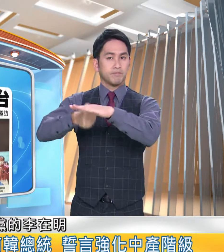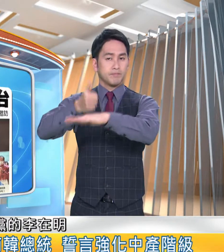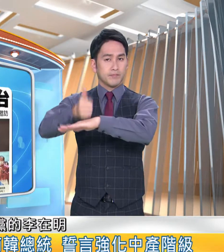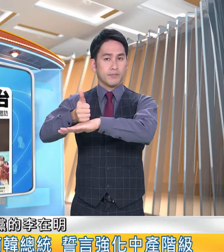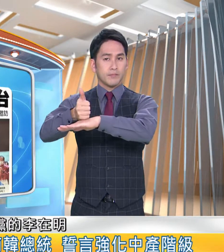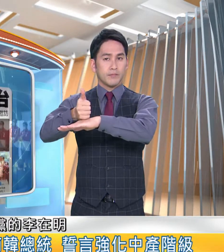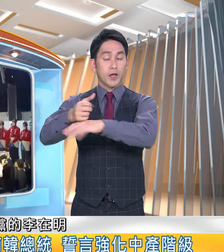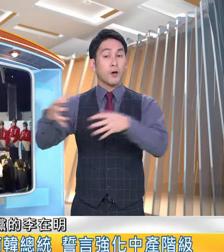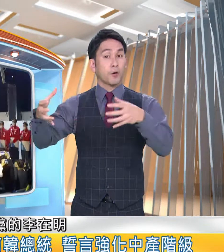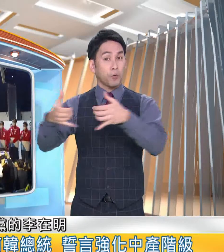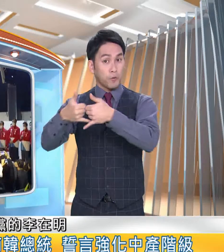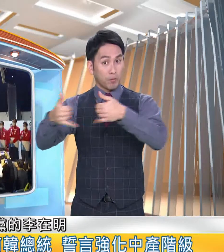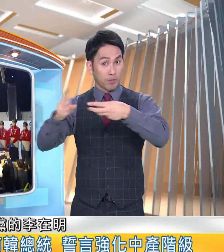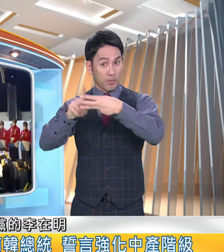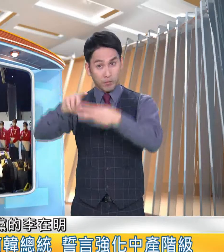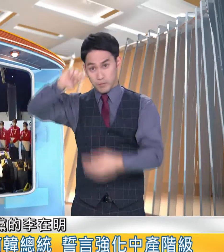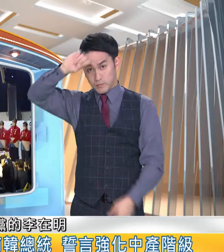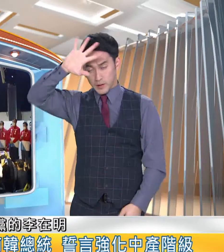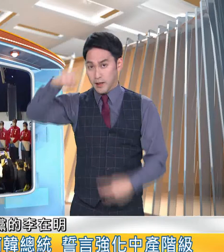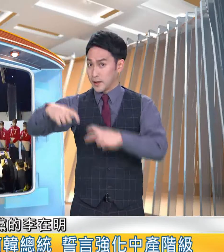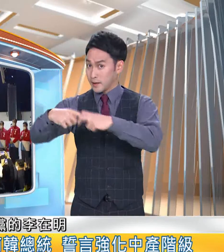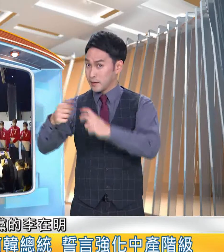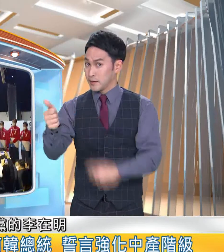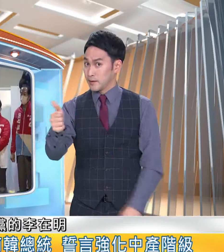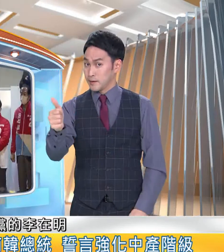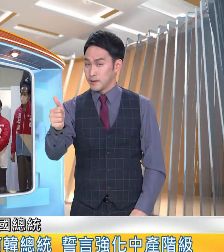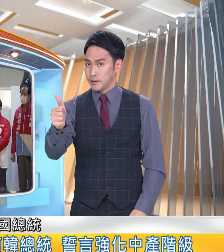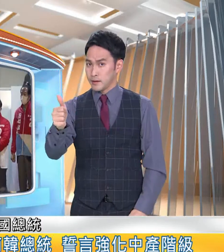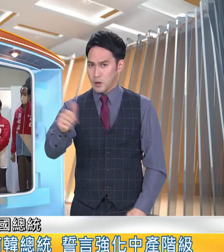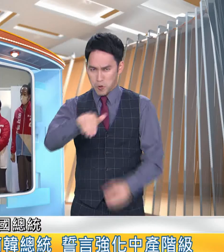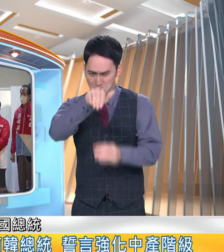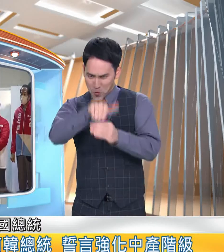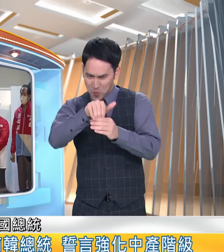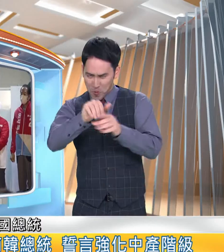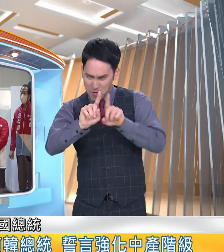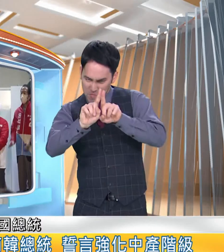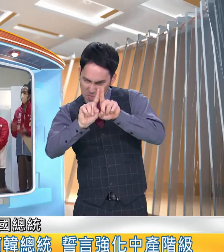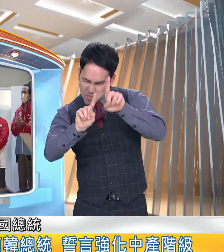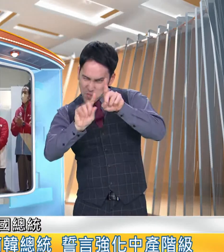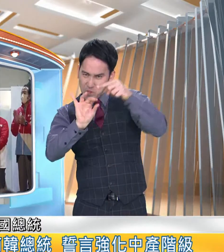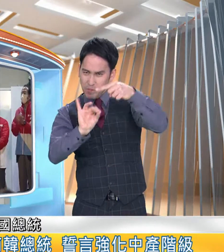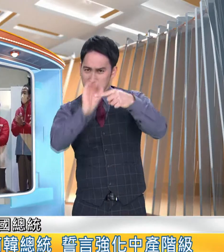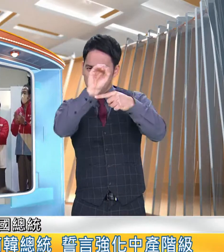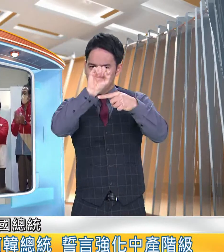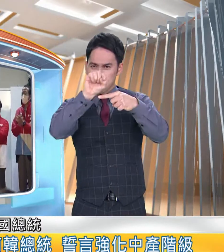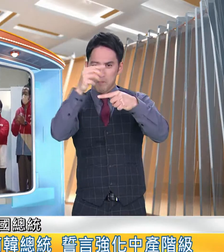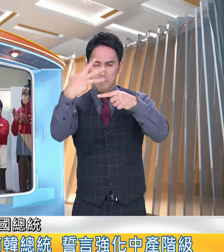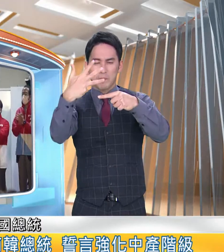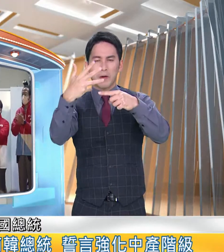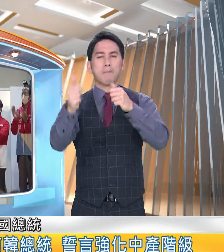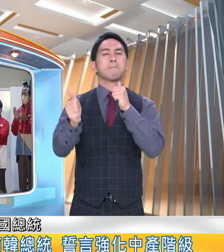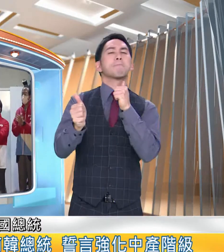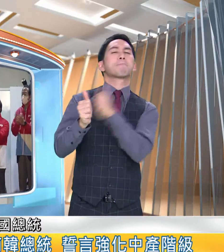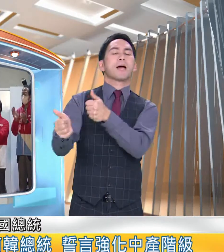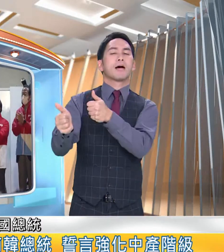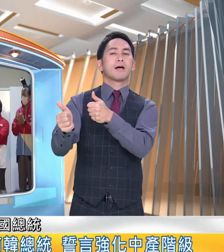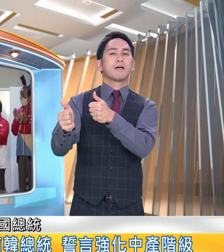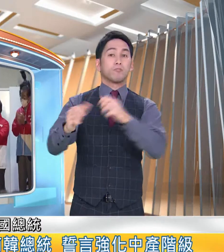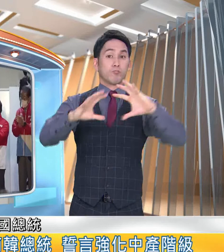打败了共同民主党的李在明，当选第20届韩国总统。而被视